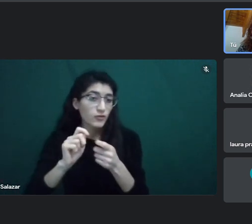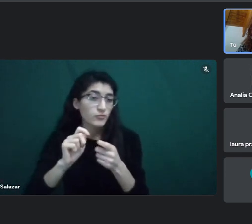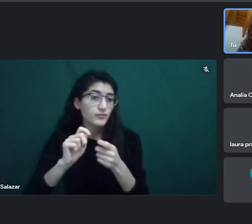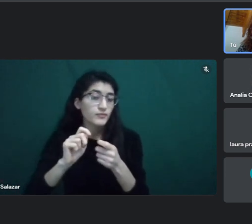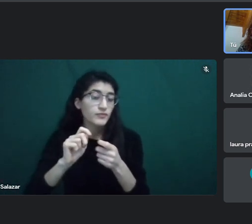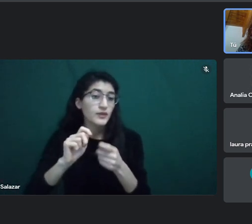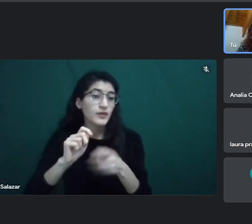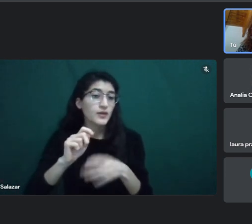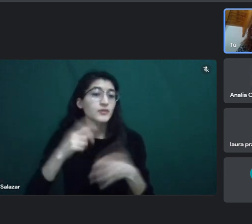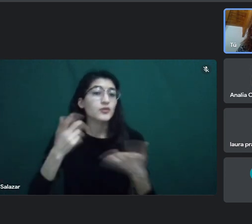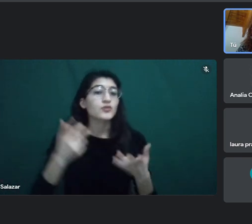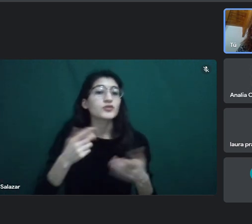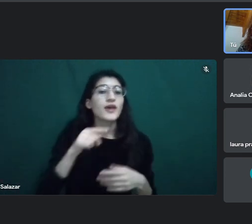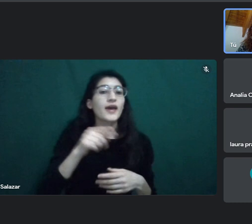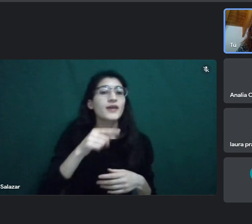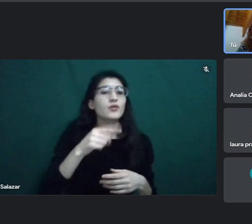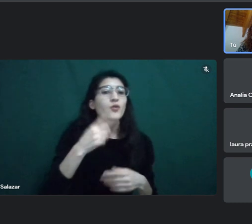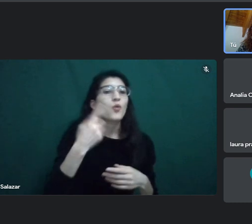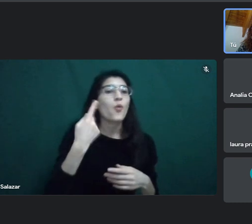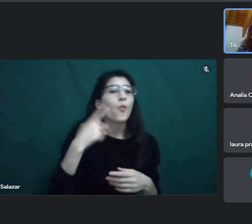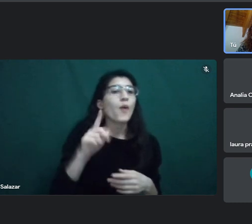sustantivo núcleo?